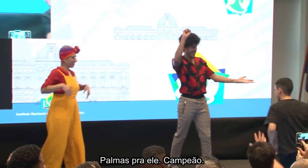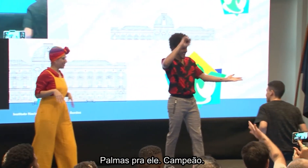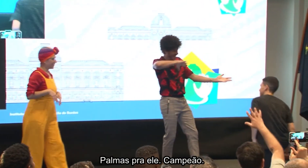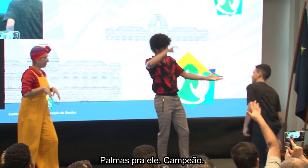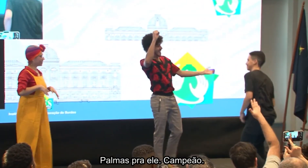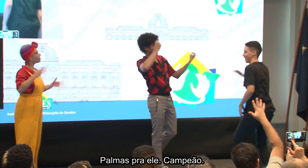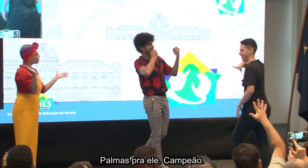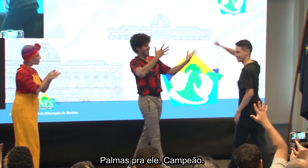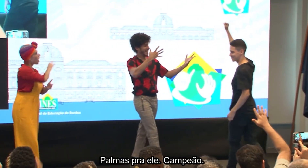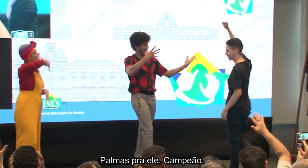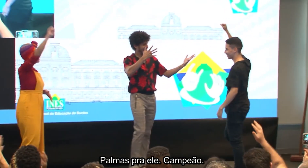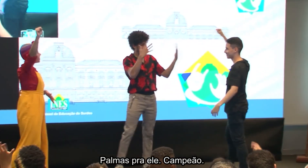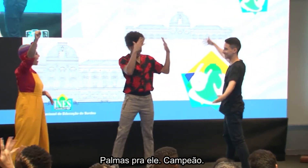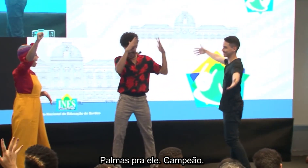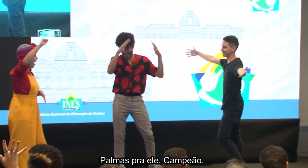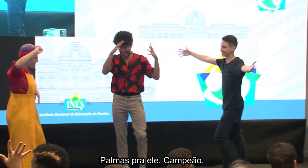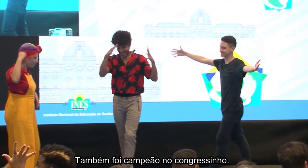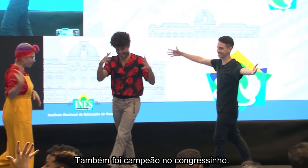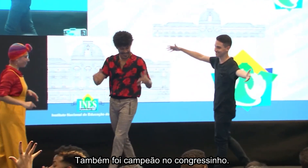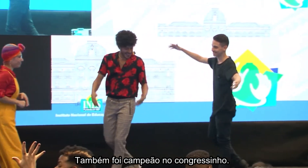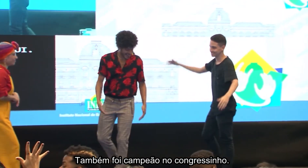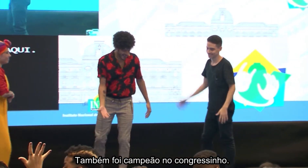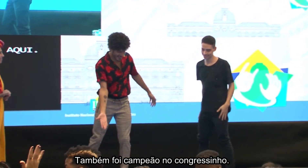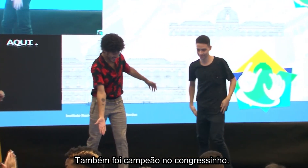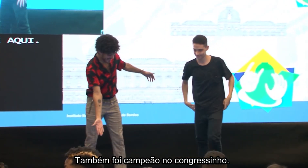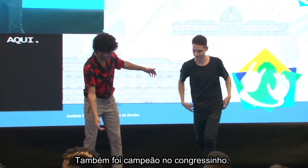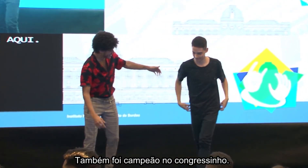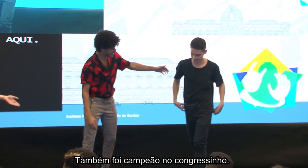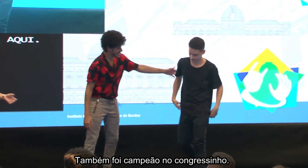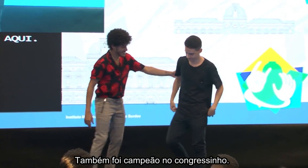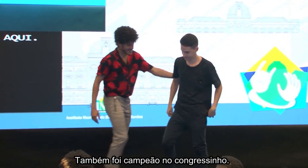Palmas para ele, campeão, também foi campeão no congressinho.